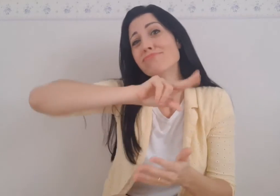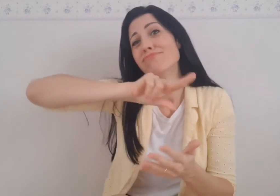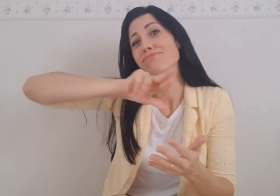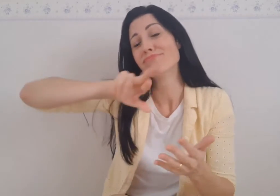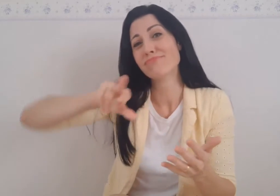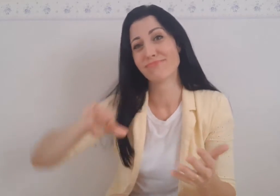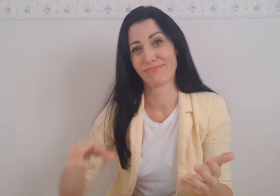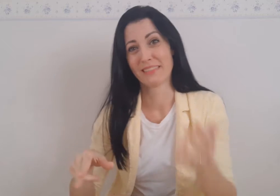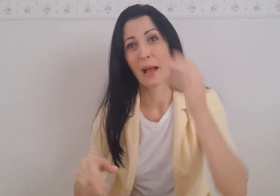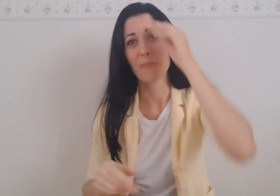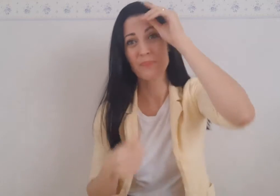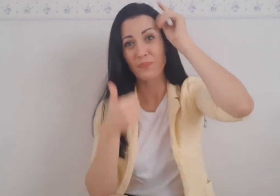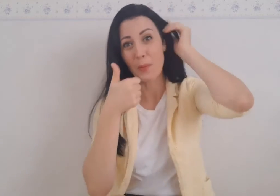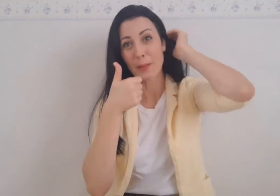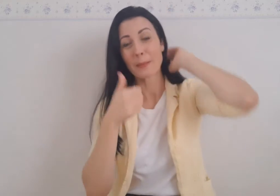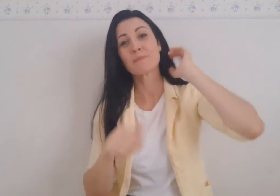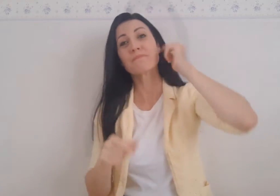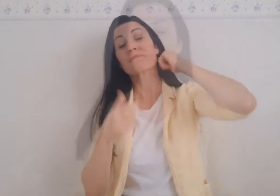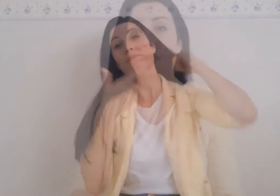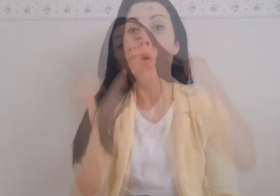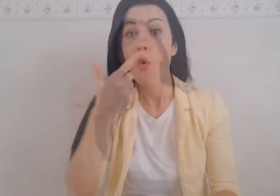São várias formas, ok?